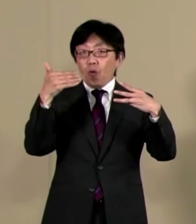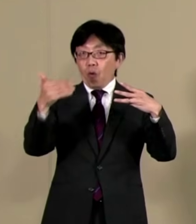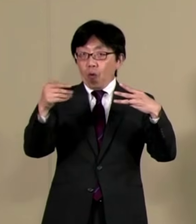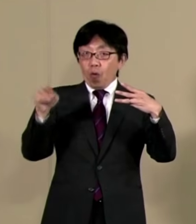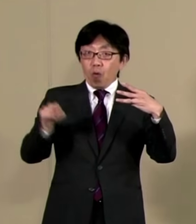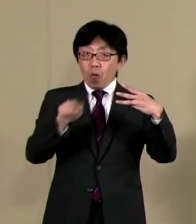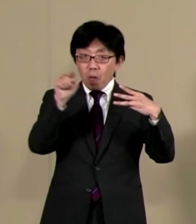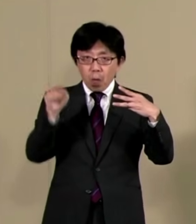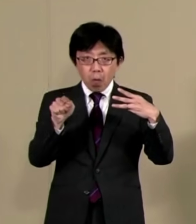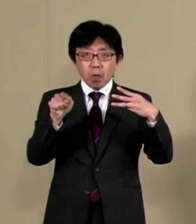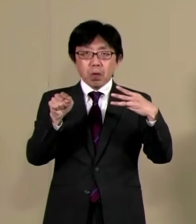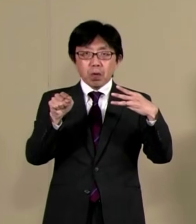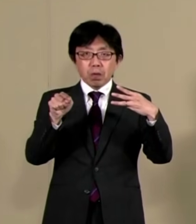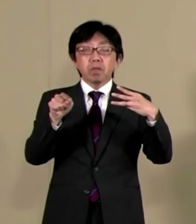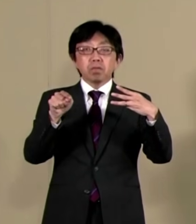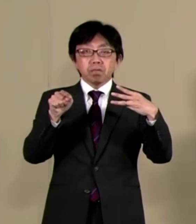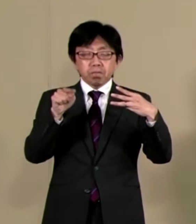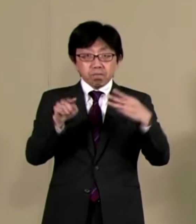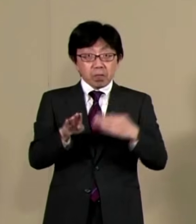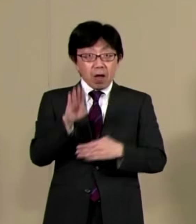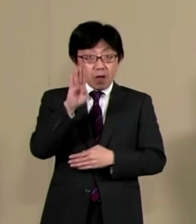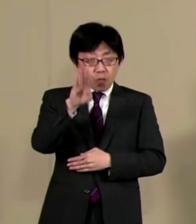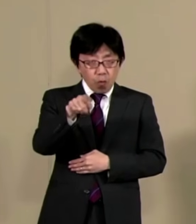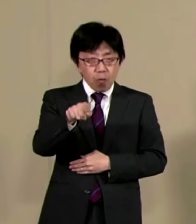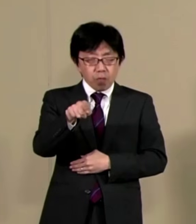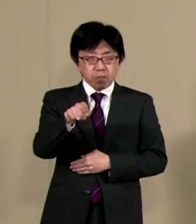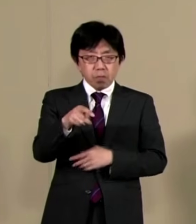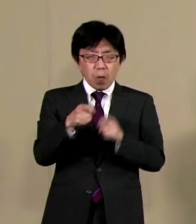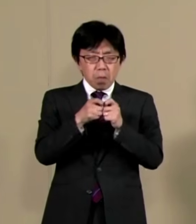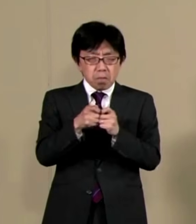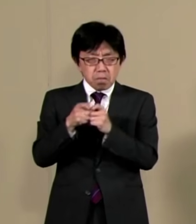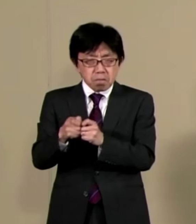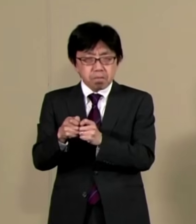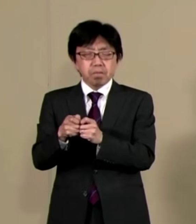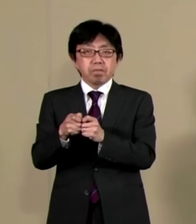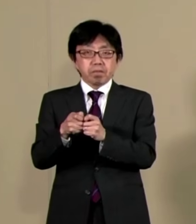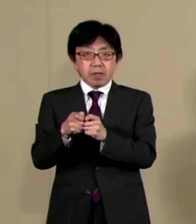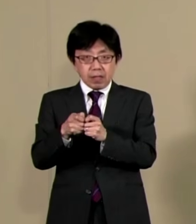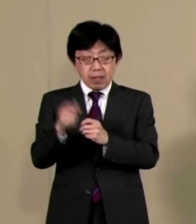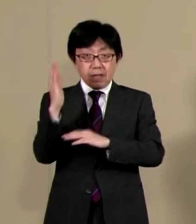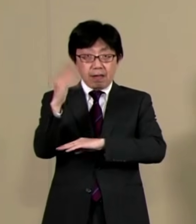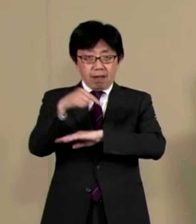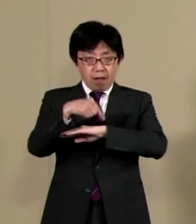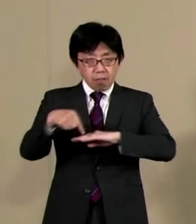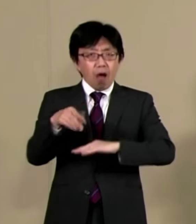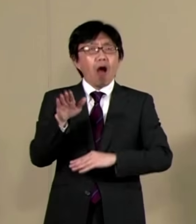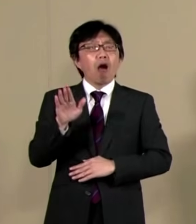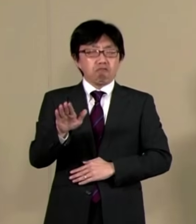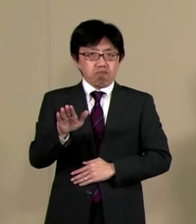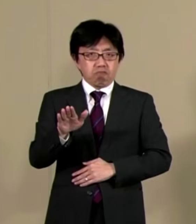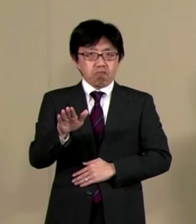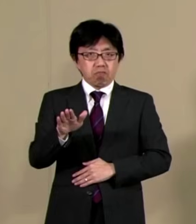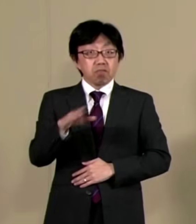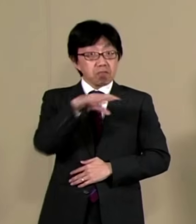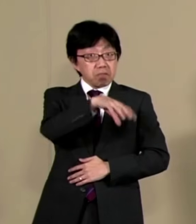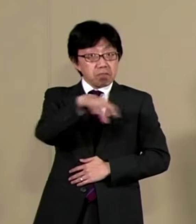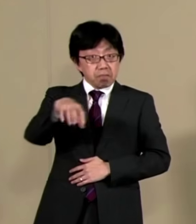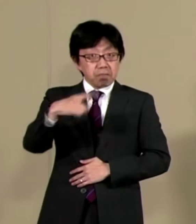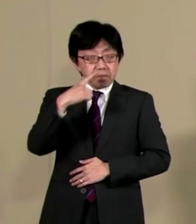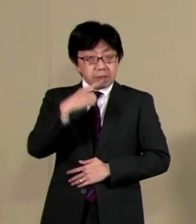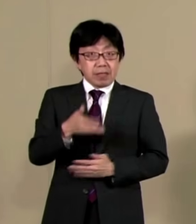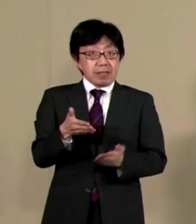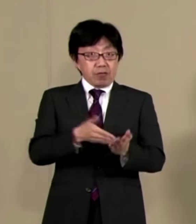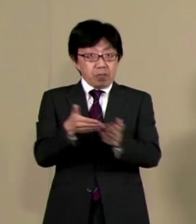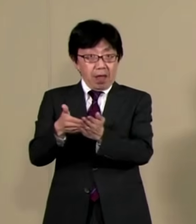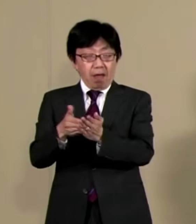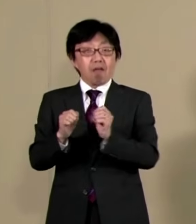つのポイントですそれぞれの先に個別の具体的な施策が存在します色々な機会に説明